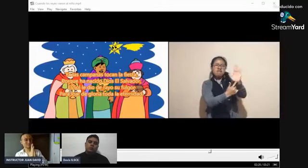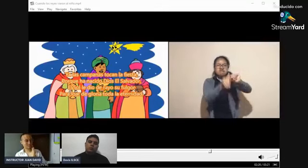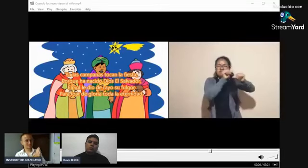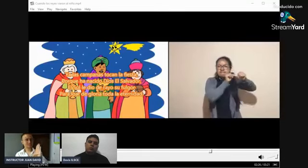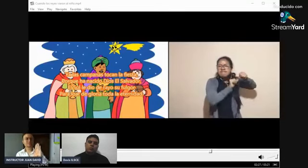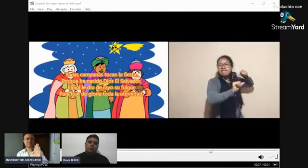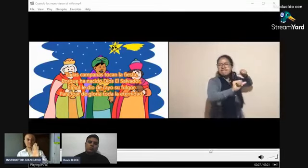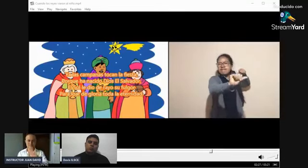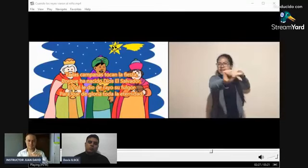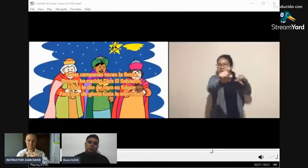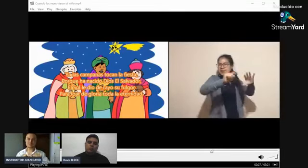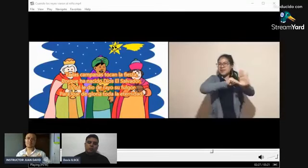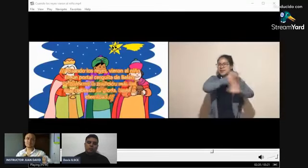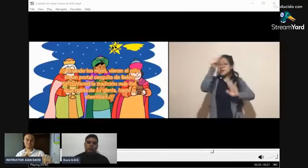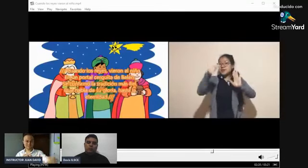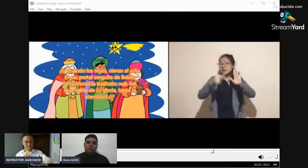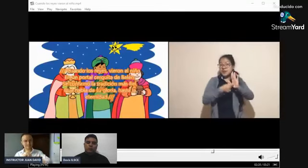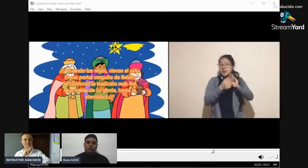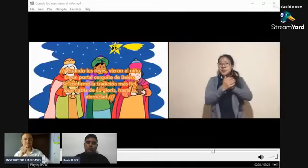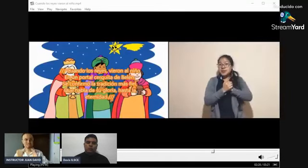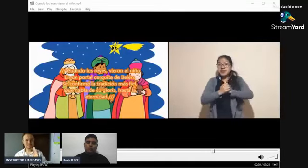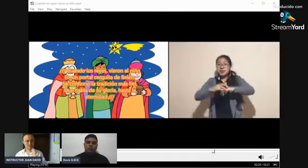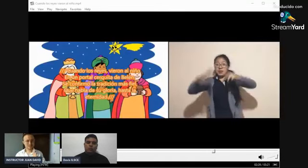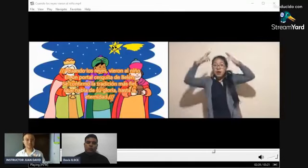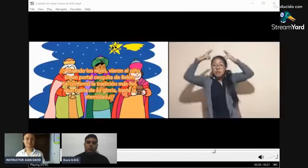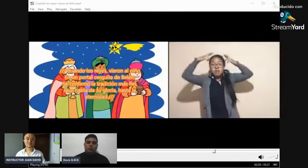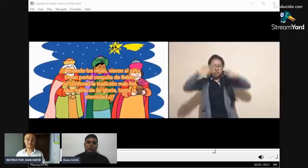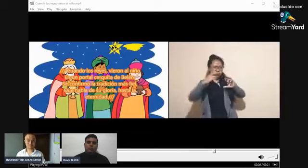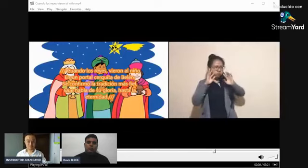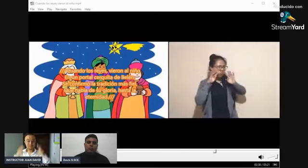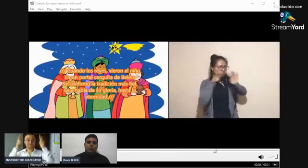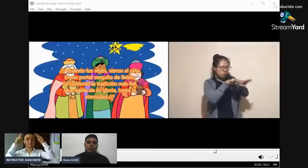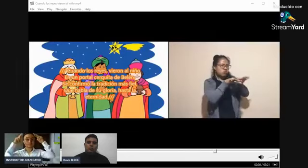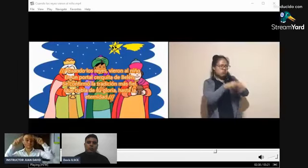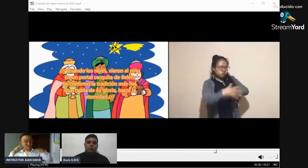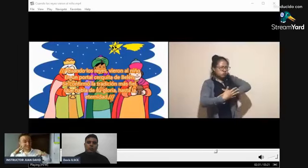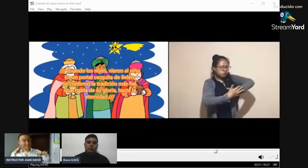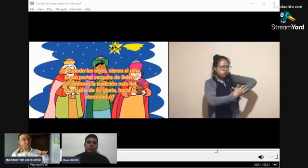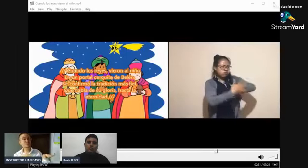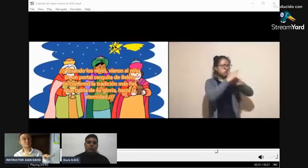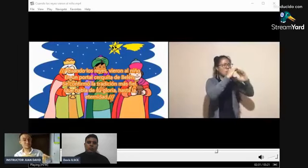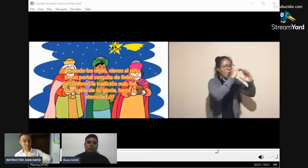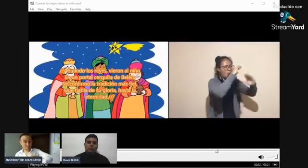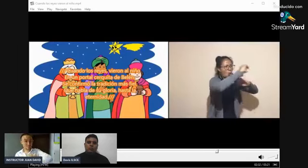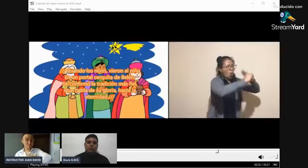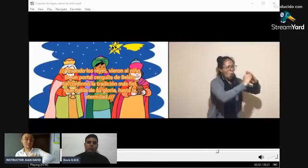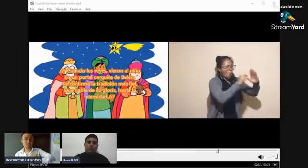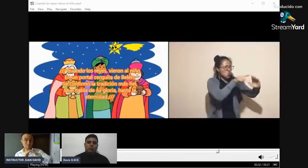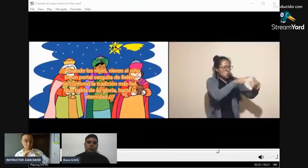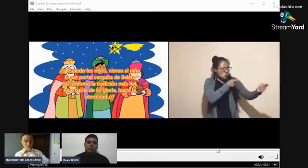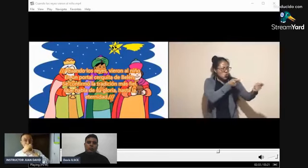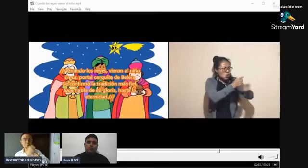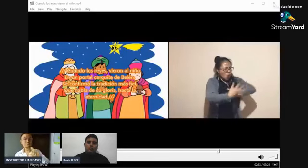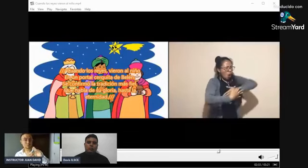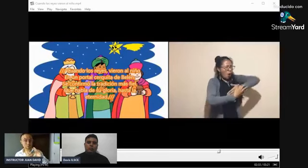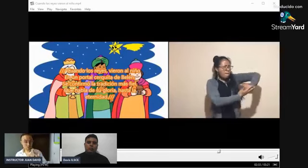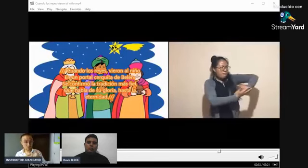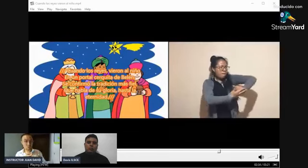toda una eternidad. Cuando los reyes vieron al niño en un portal cerquita